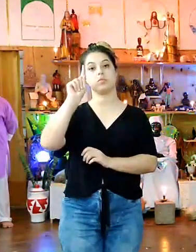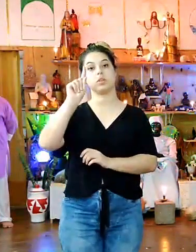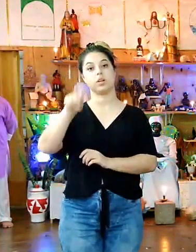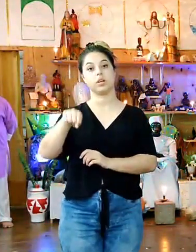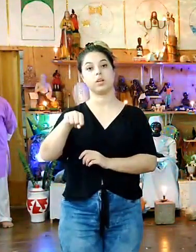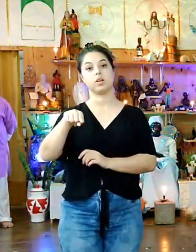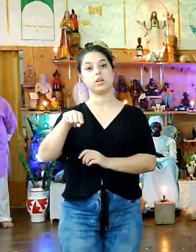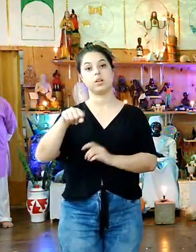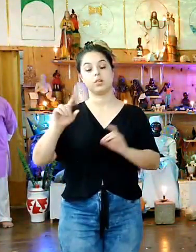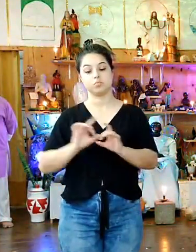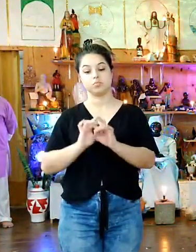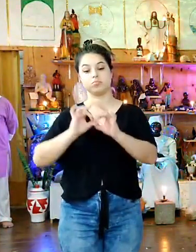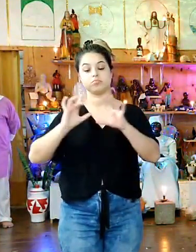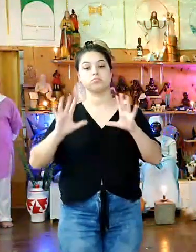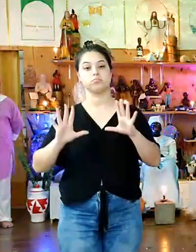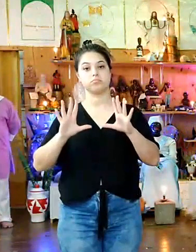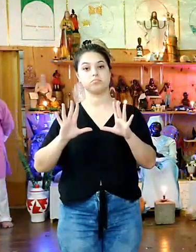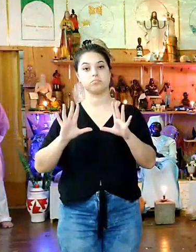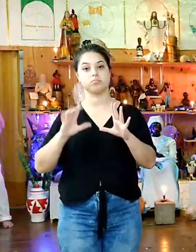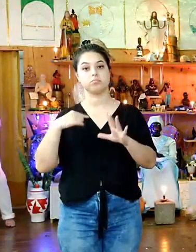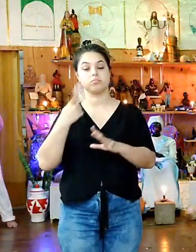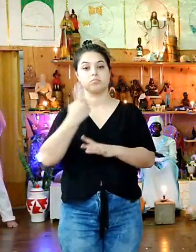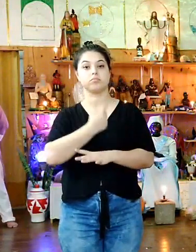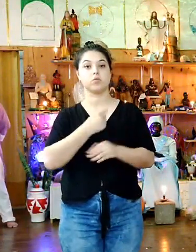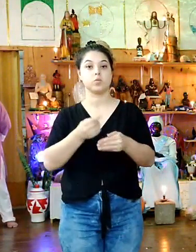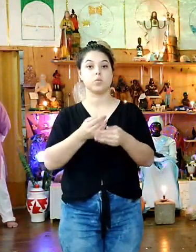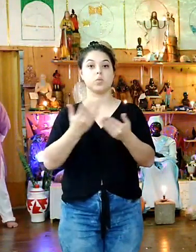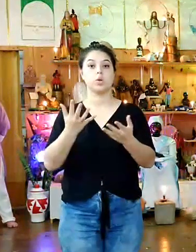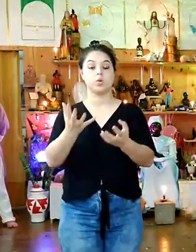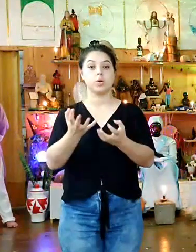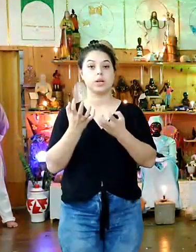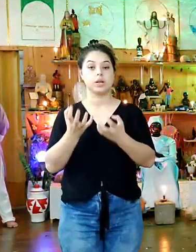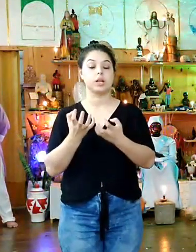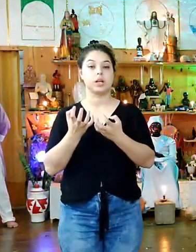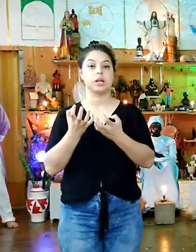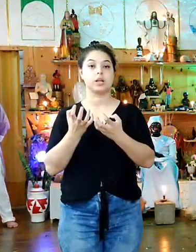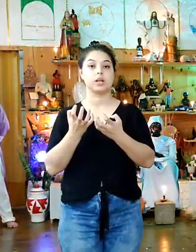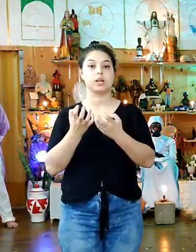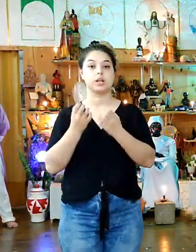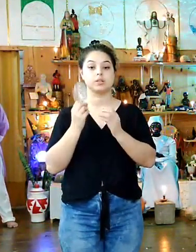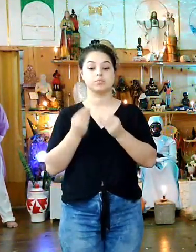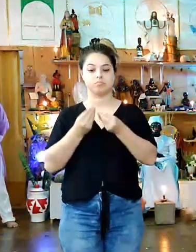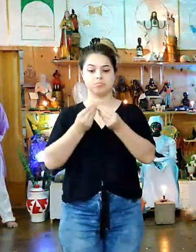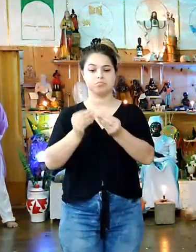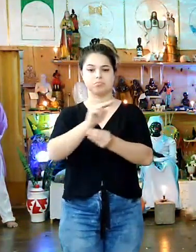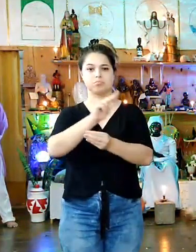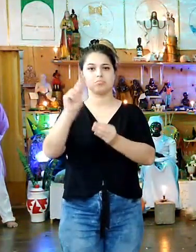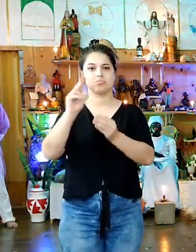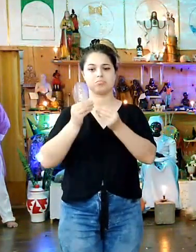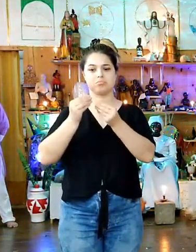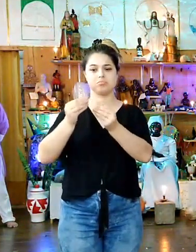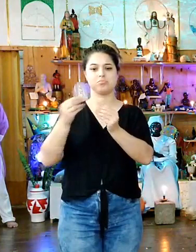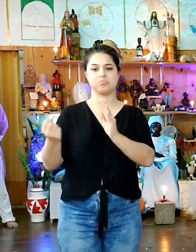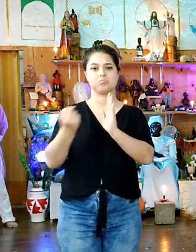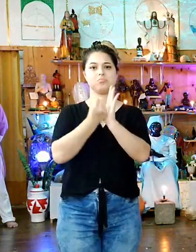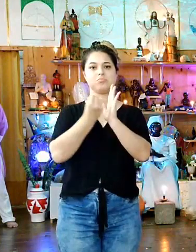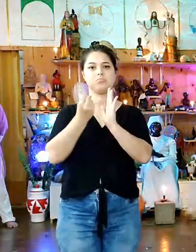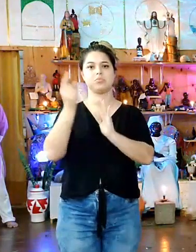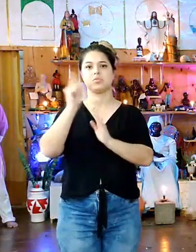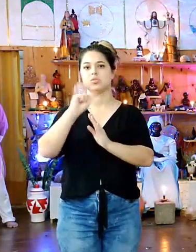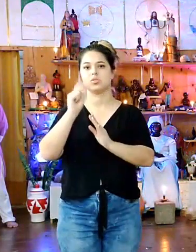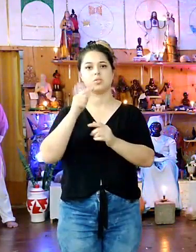é inabarcável. Nós, quando queremos denominar Deus, nós não